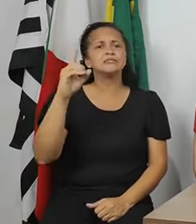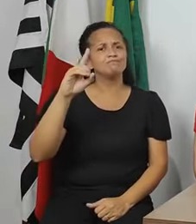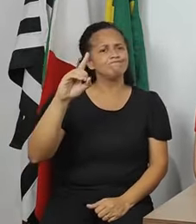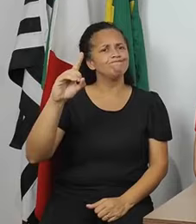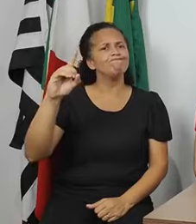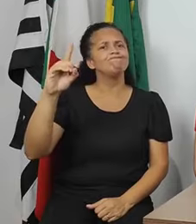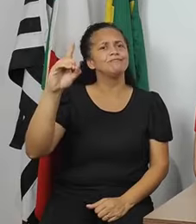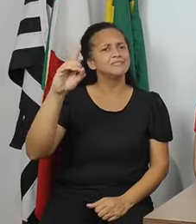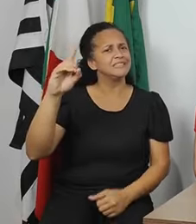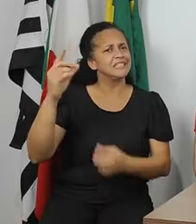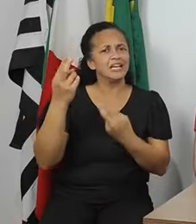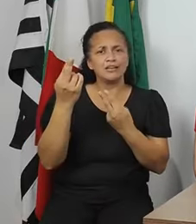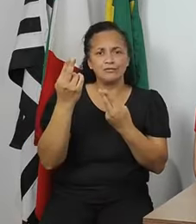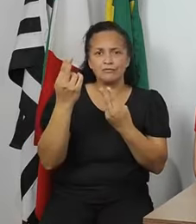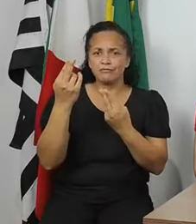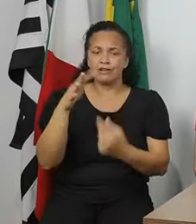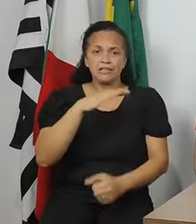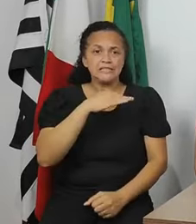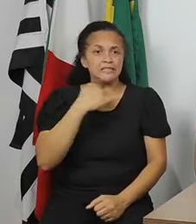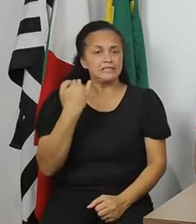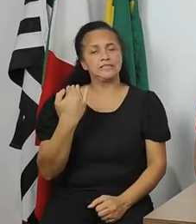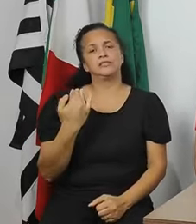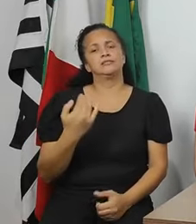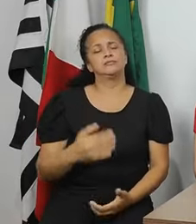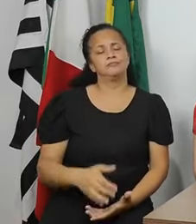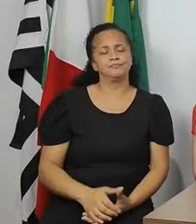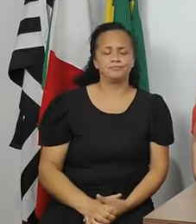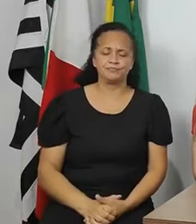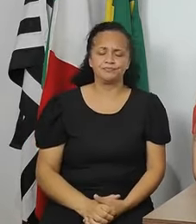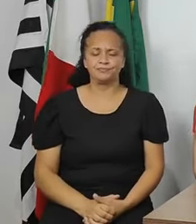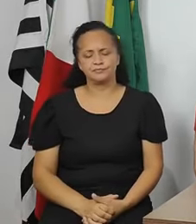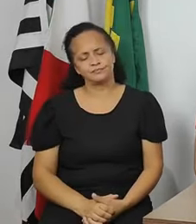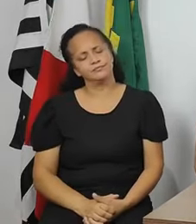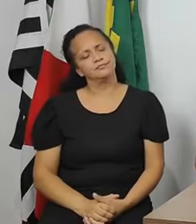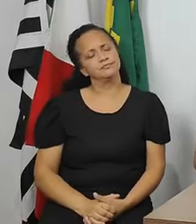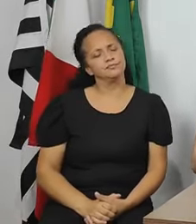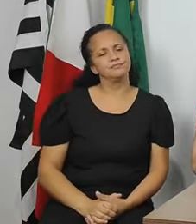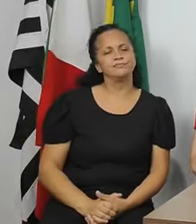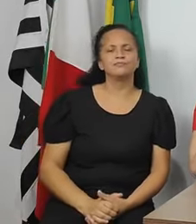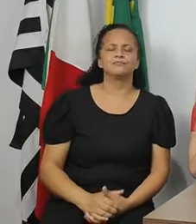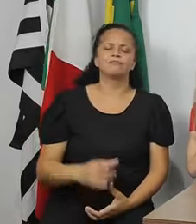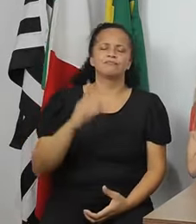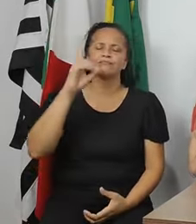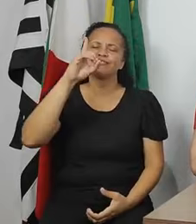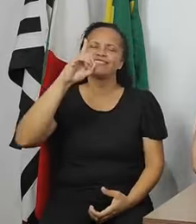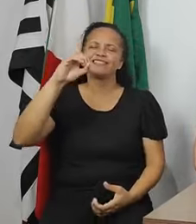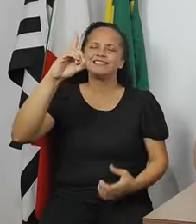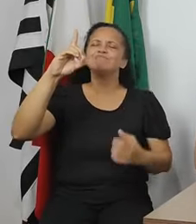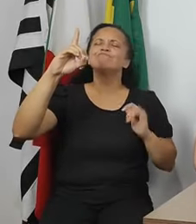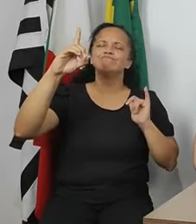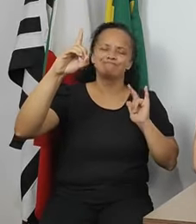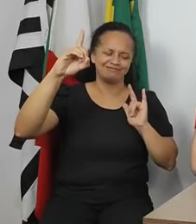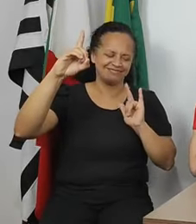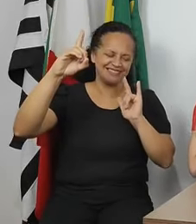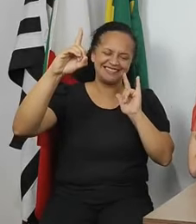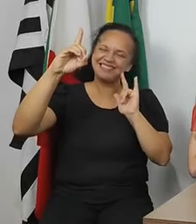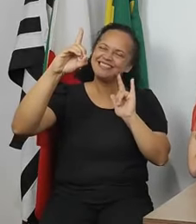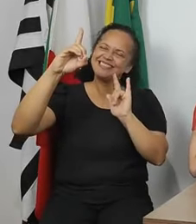presença eu vou. Como eu te